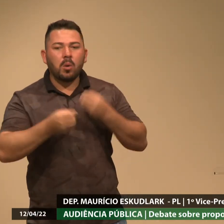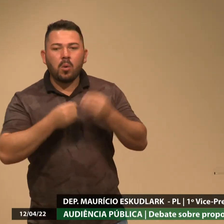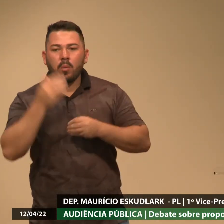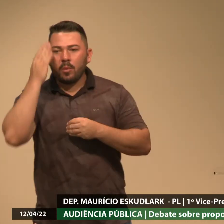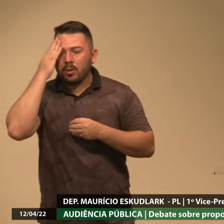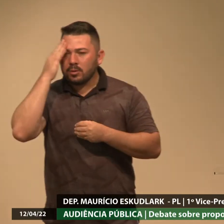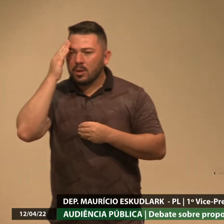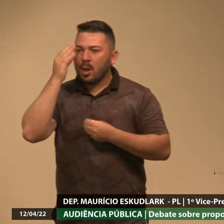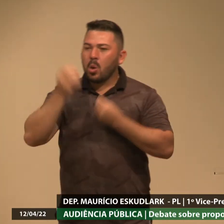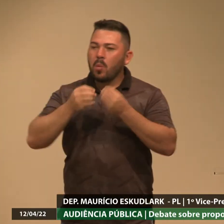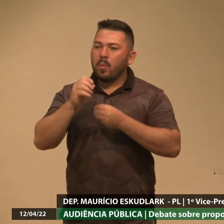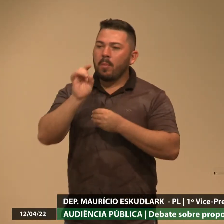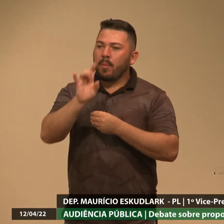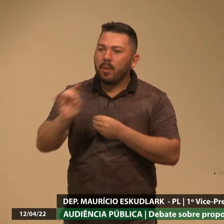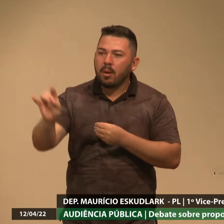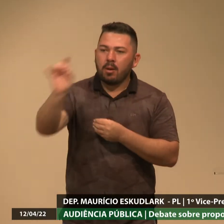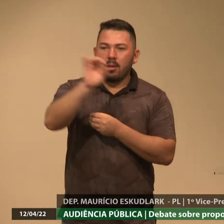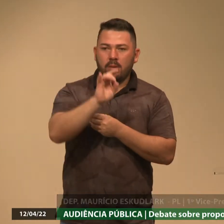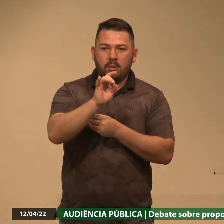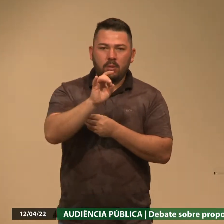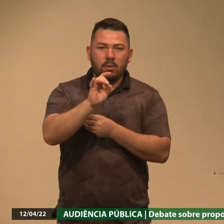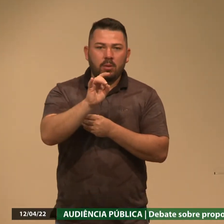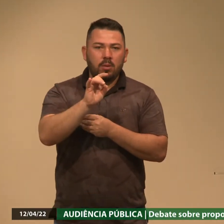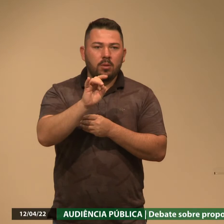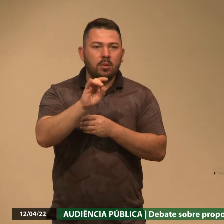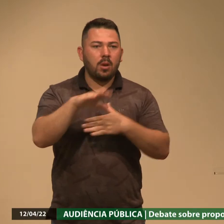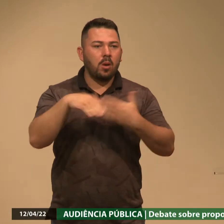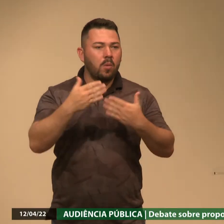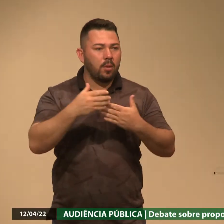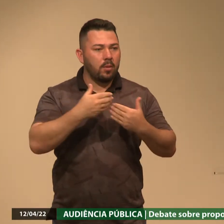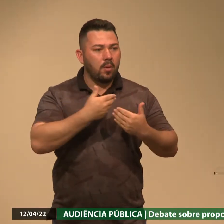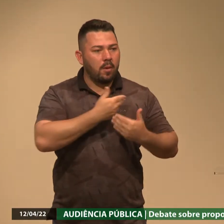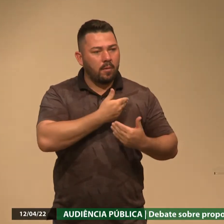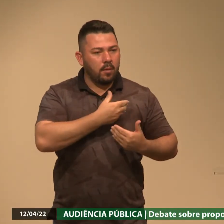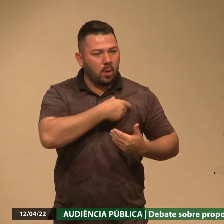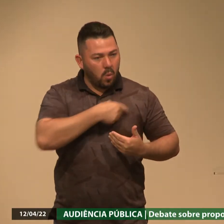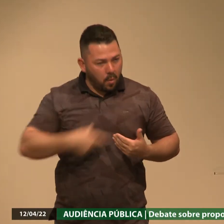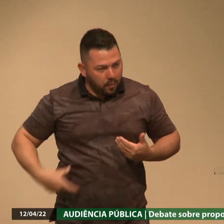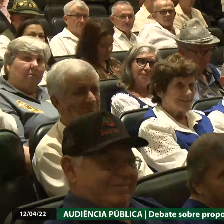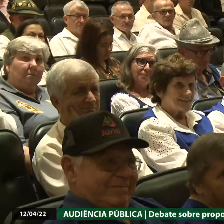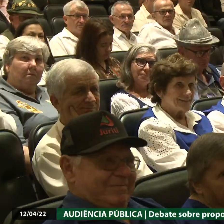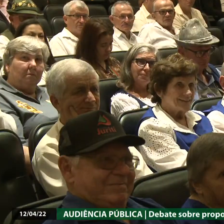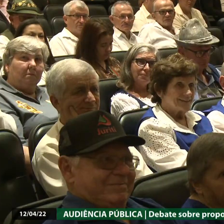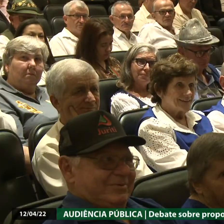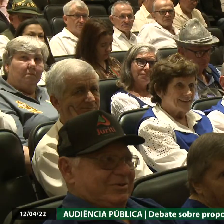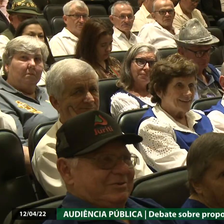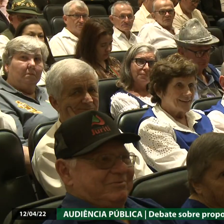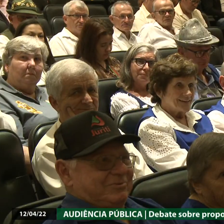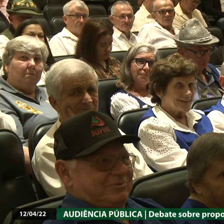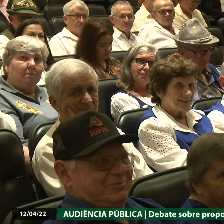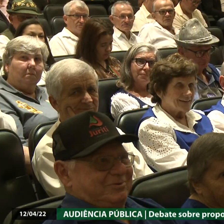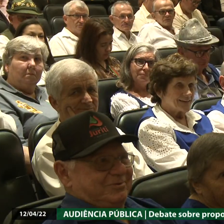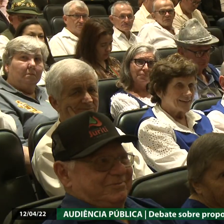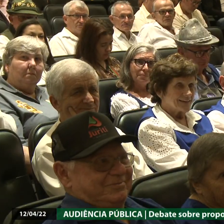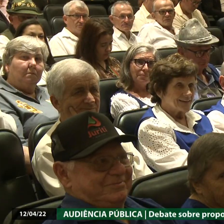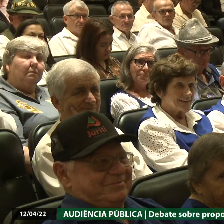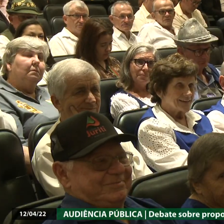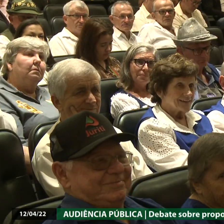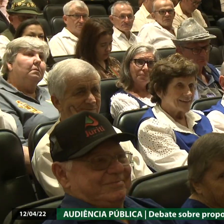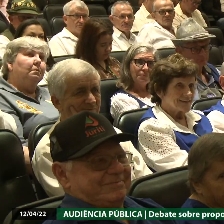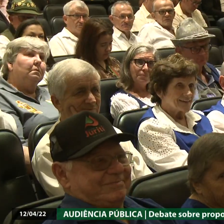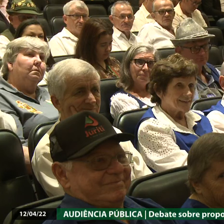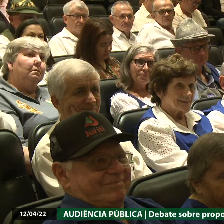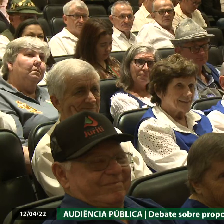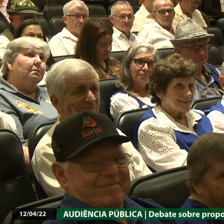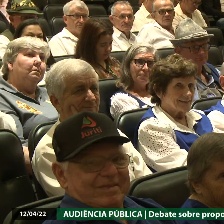sei que é para cada um quando vem com a faixa quando vem com as medalhas na de